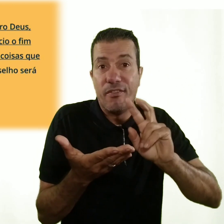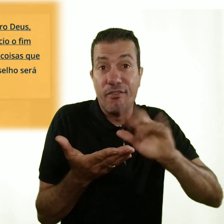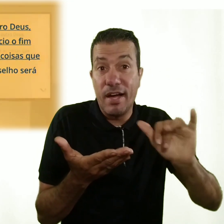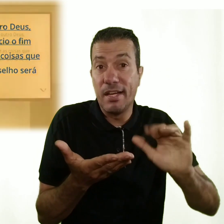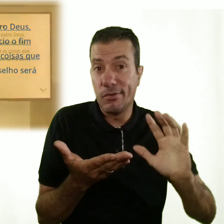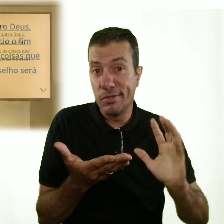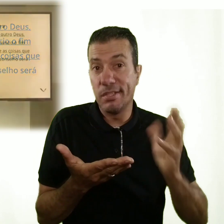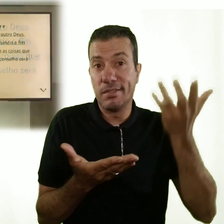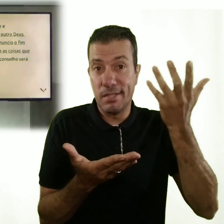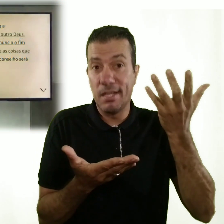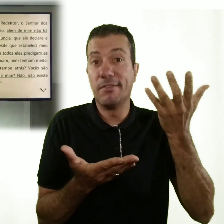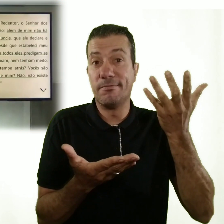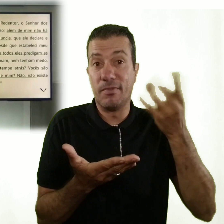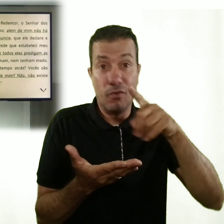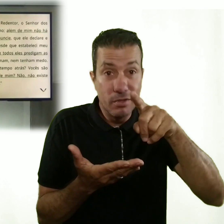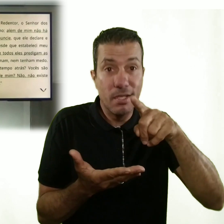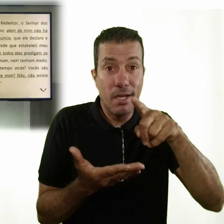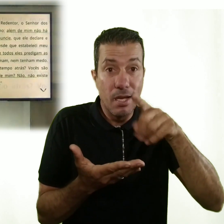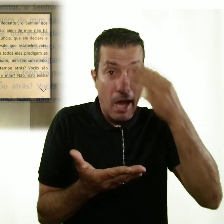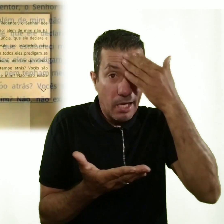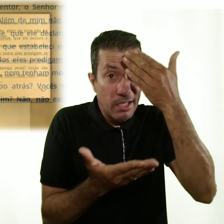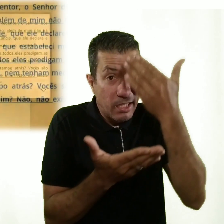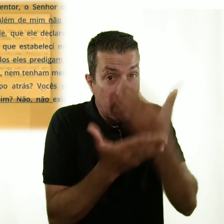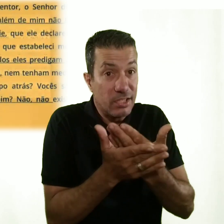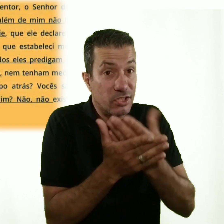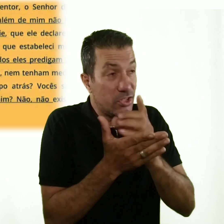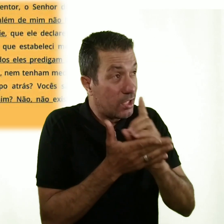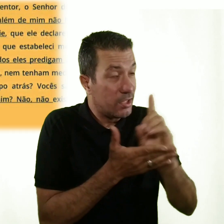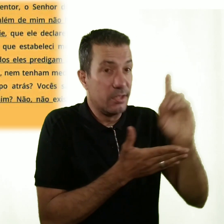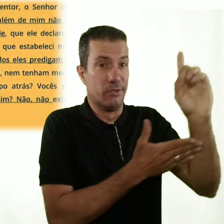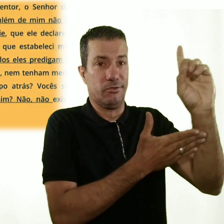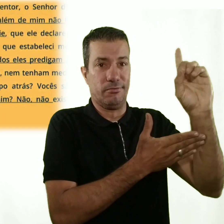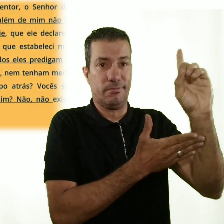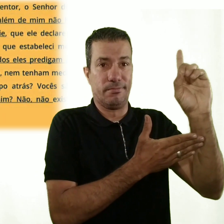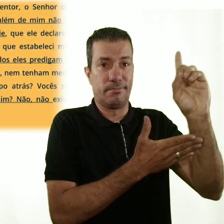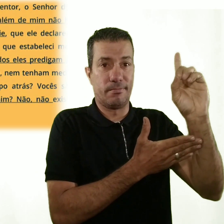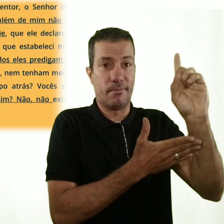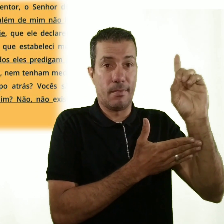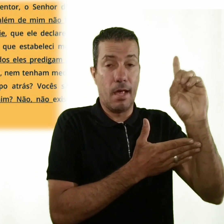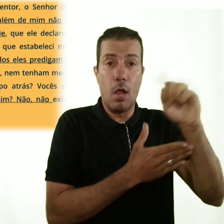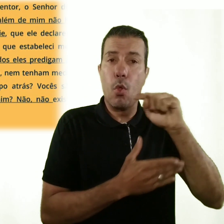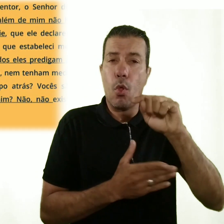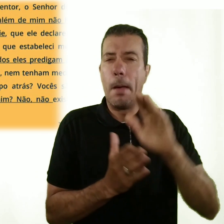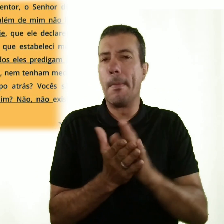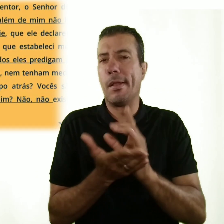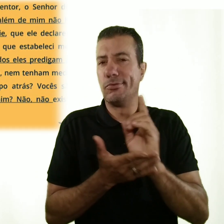quando elas aconteçam, vocês acreditem em mim. Voltando aqui,